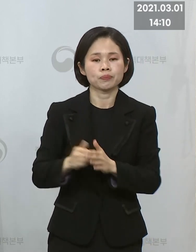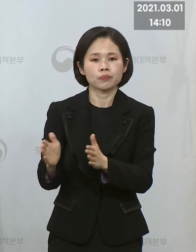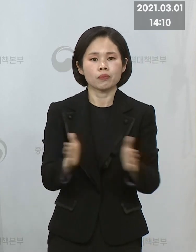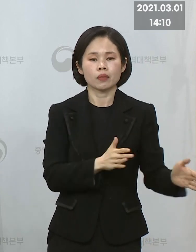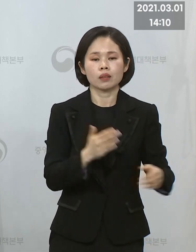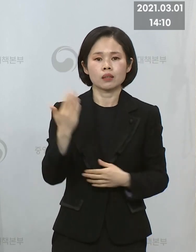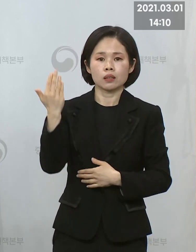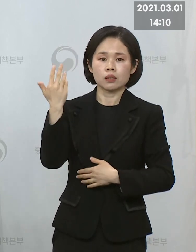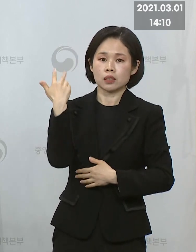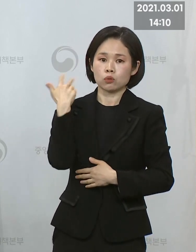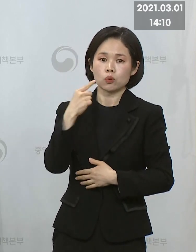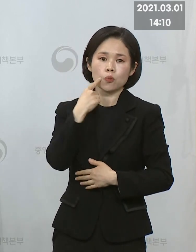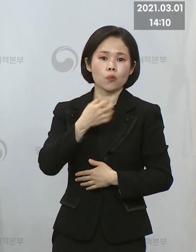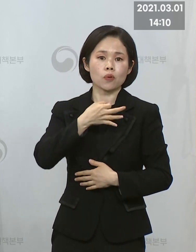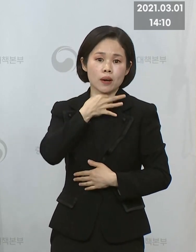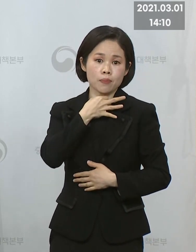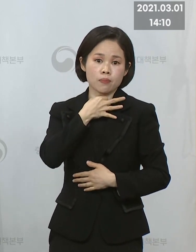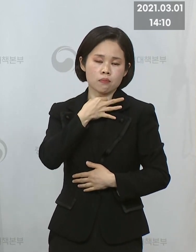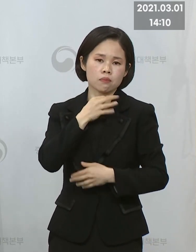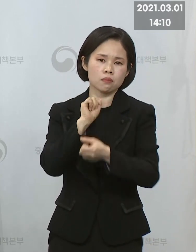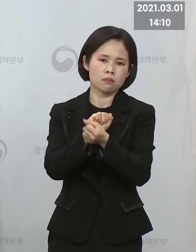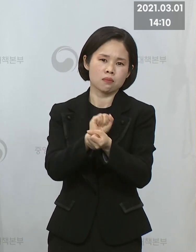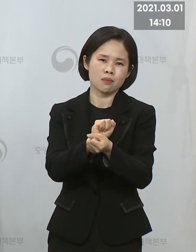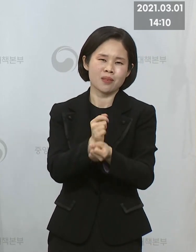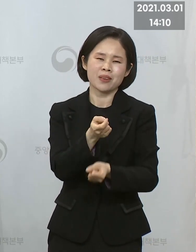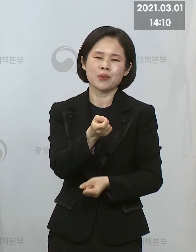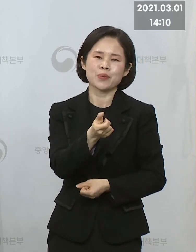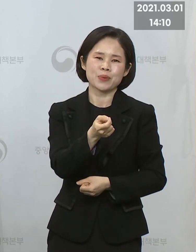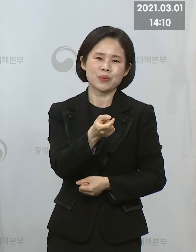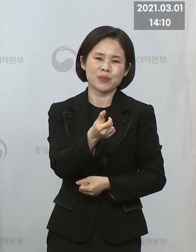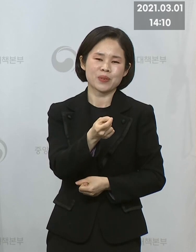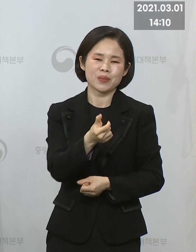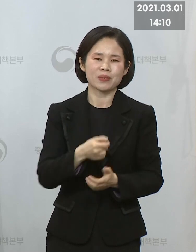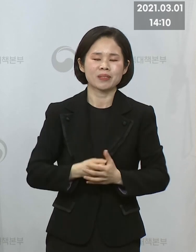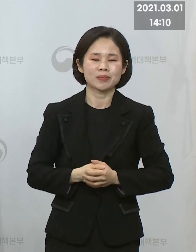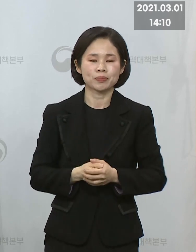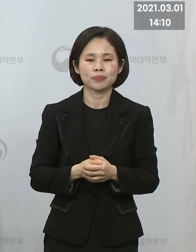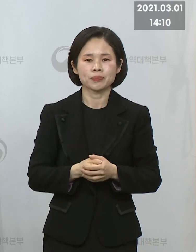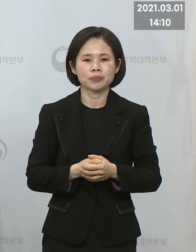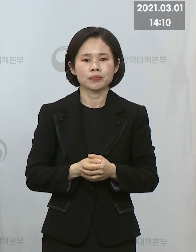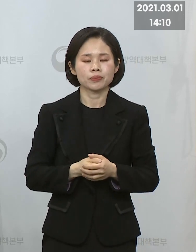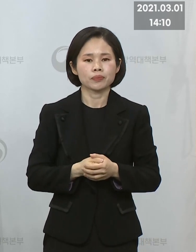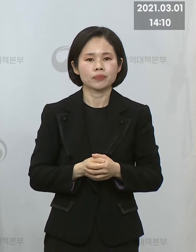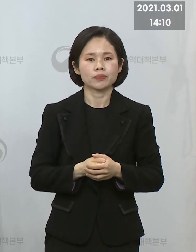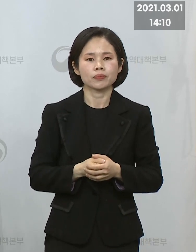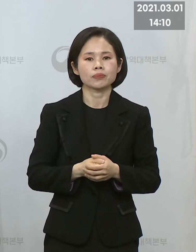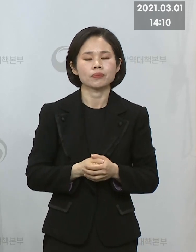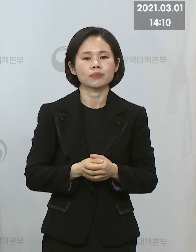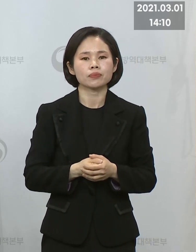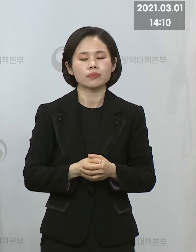지난주 인플루엔자 발생 동향은 유행 수준 이하의 기준을 유지하고 있는 그런 상황입니다.